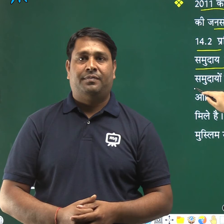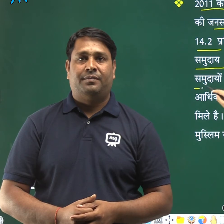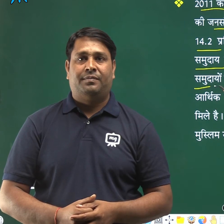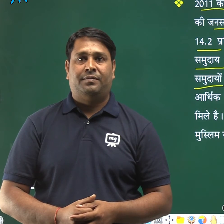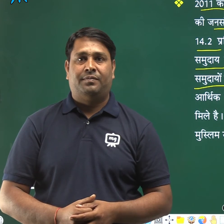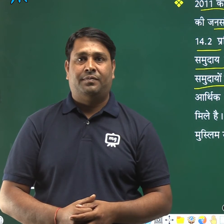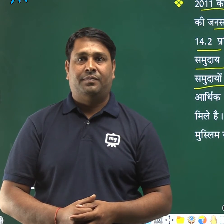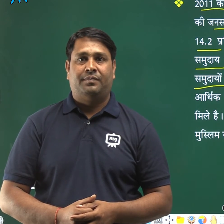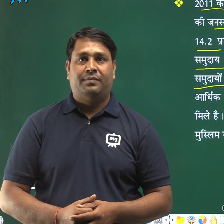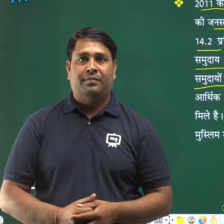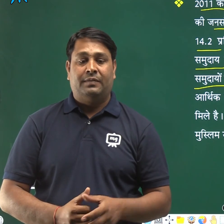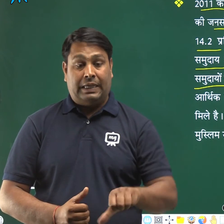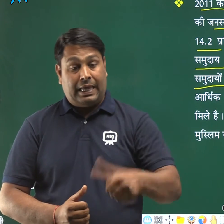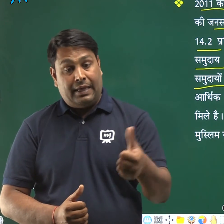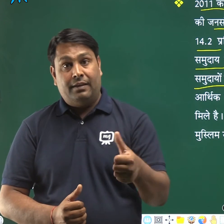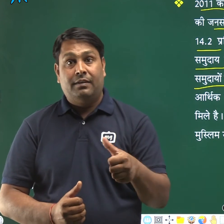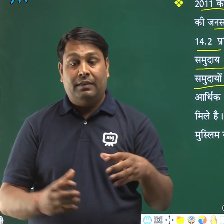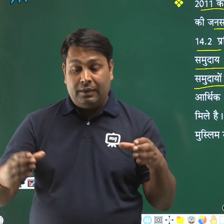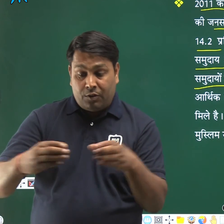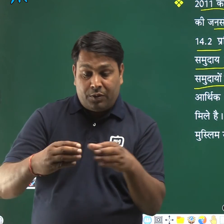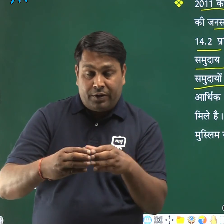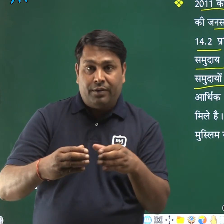दूसरे समुदायों के